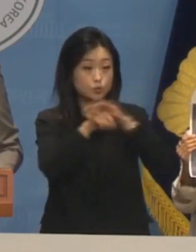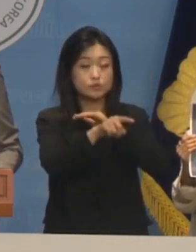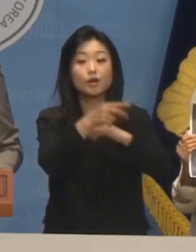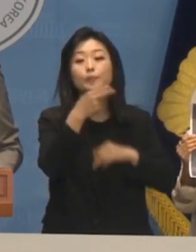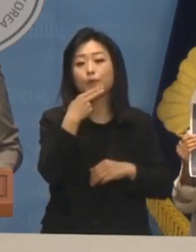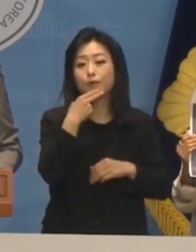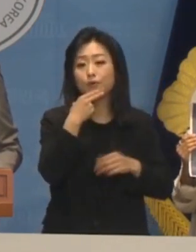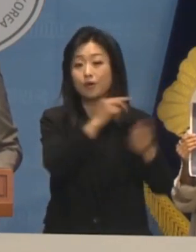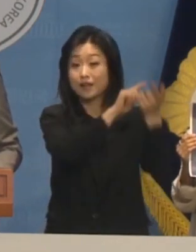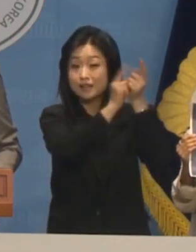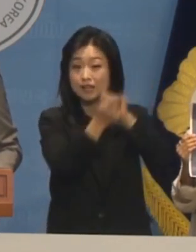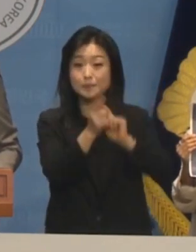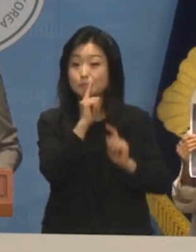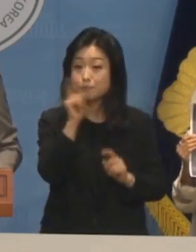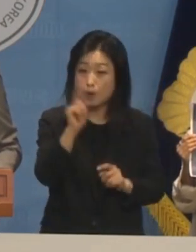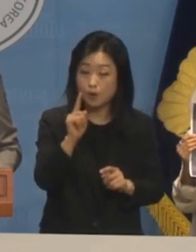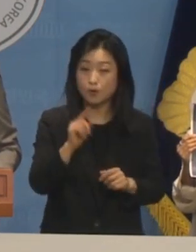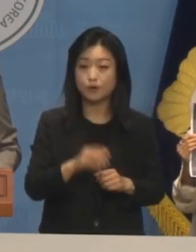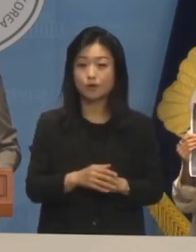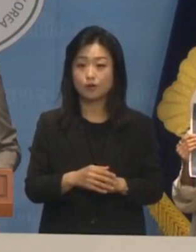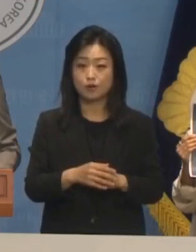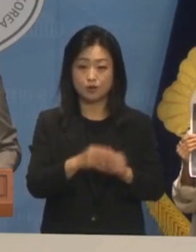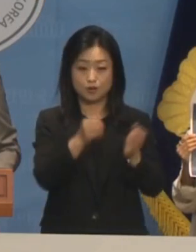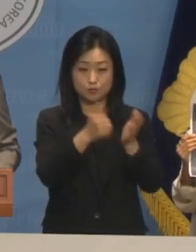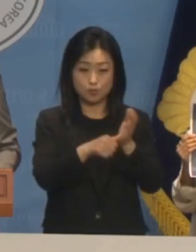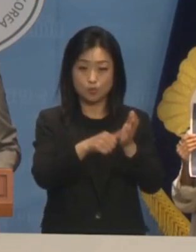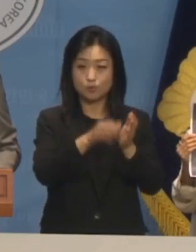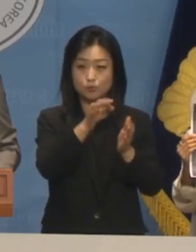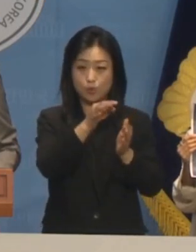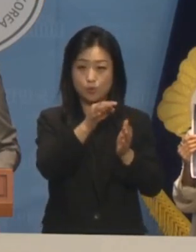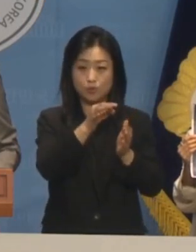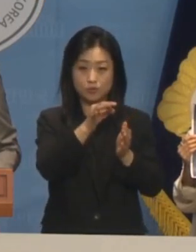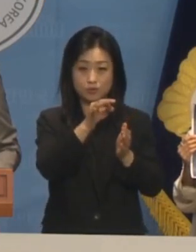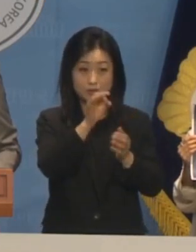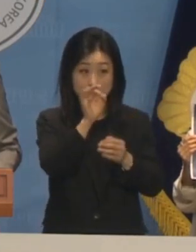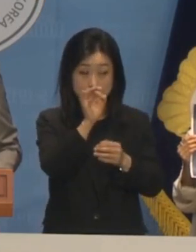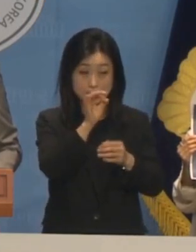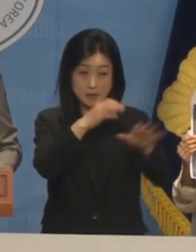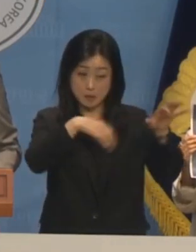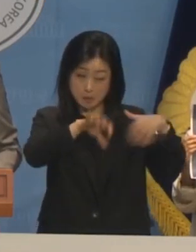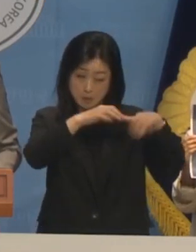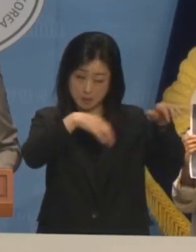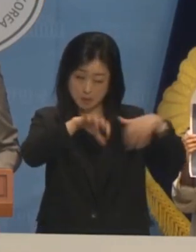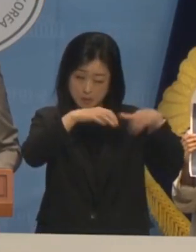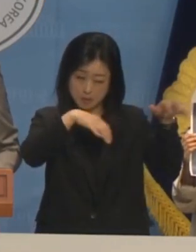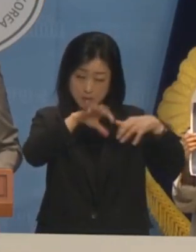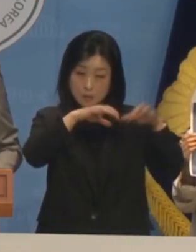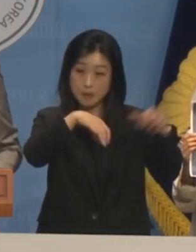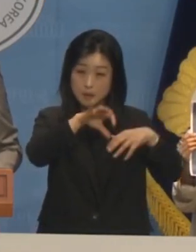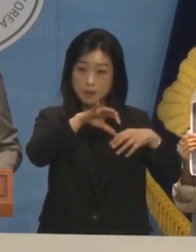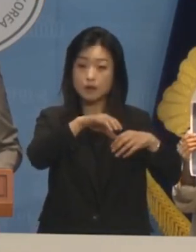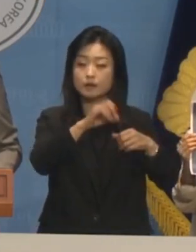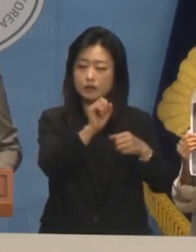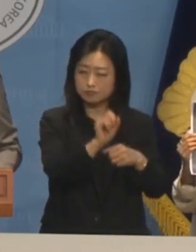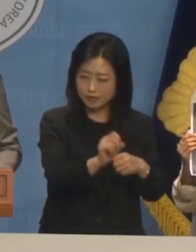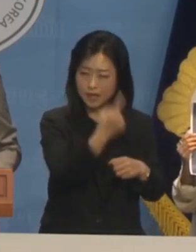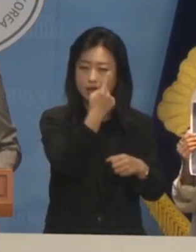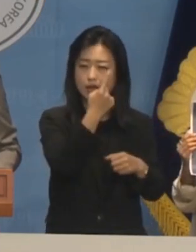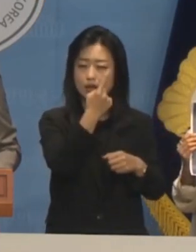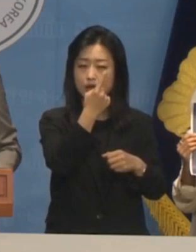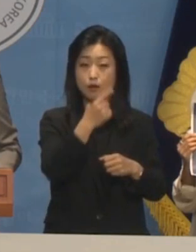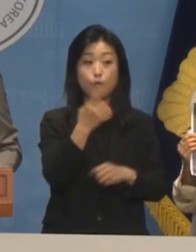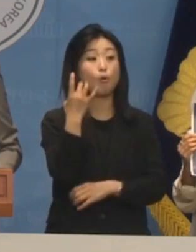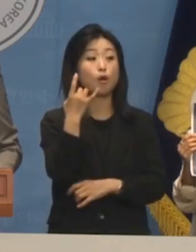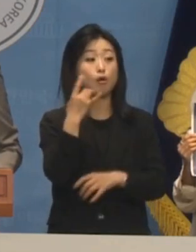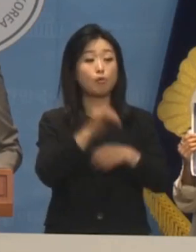하기는커녕 입점업체 판매 대금 돌려막기와 무리한 기업 간 인수합병이 온라인 플랫폼 업계의